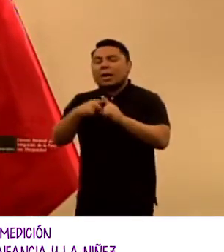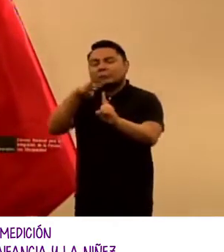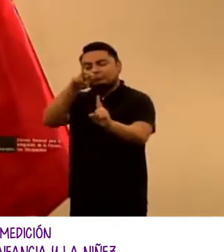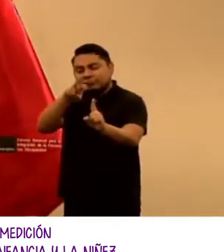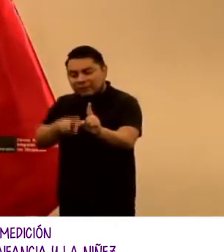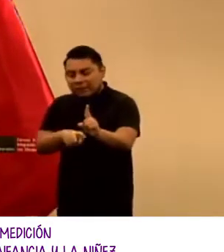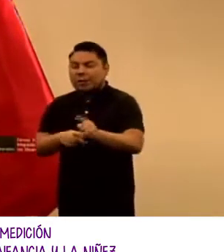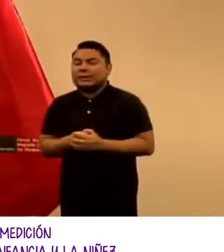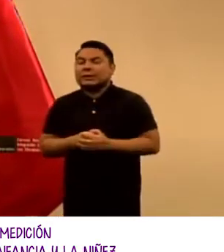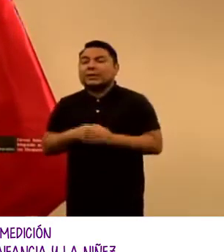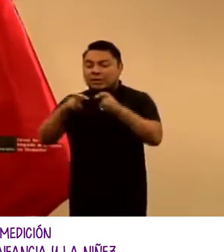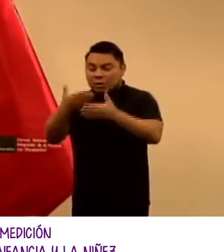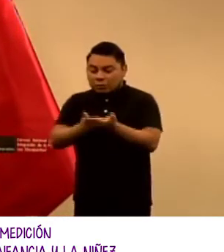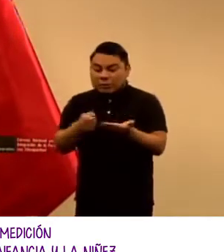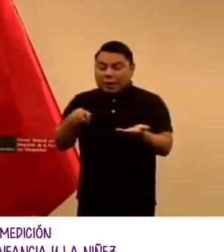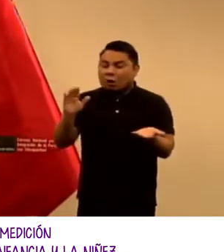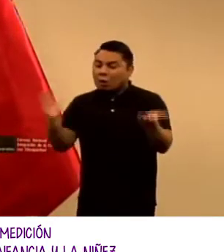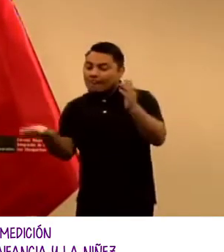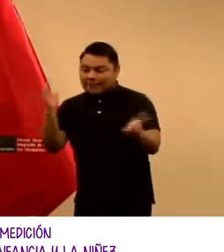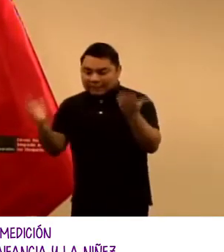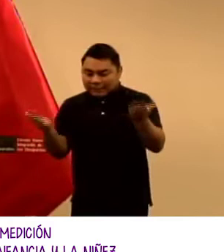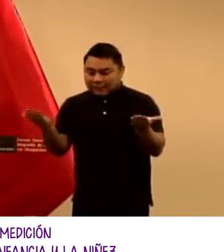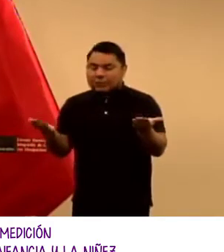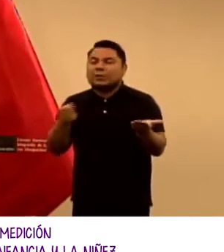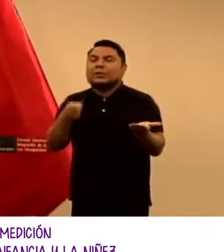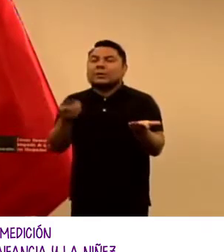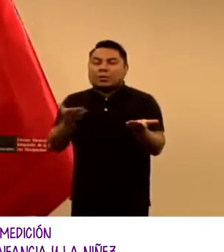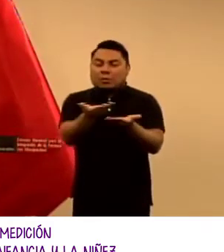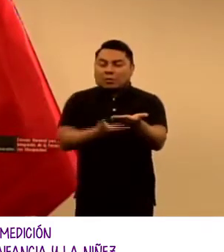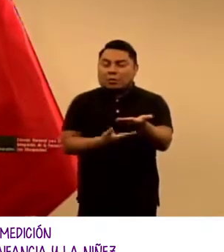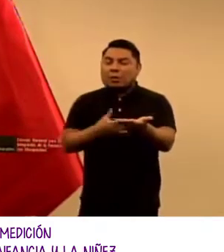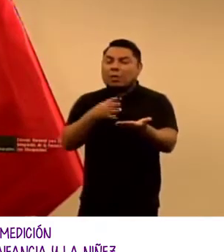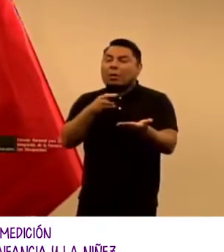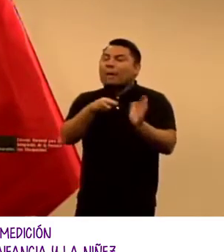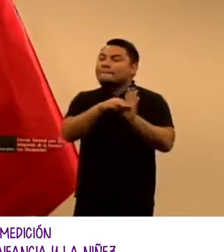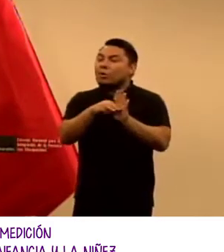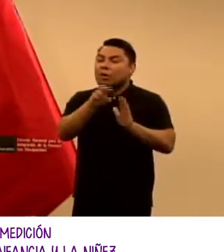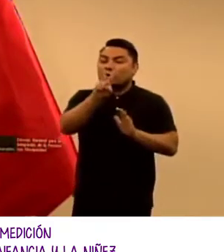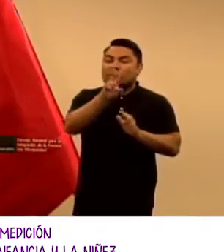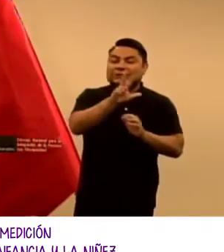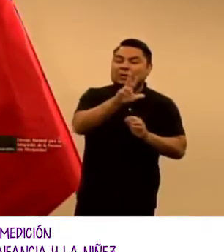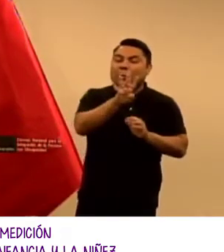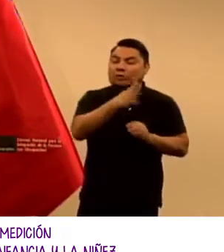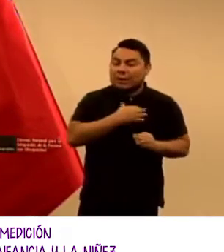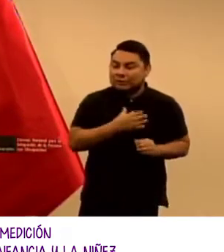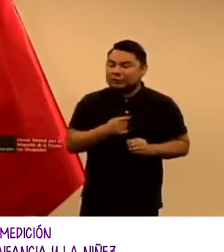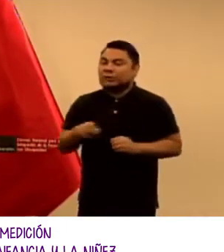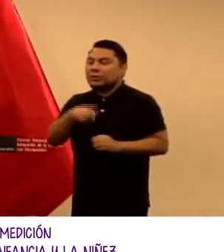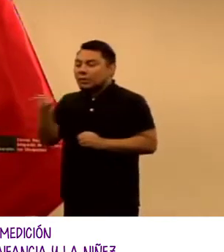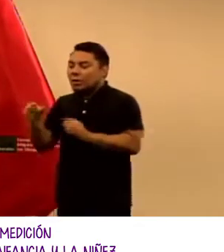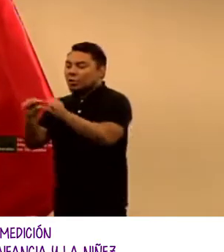de este módulo y compararlo para lo que se refiere al módulo de 2-4 años a el módulo de las 10 preguntas del